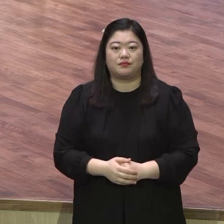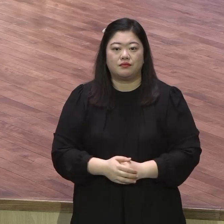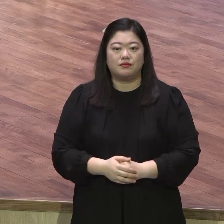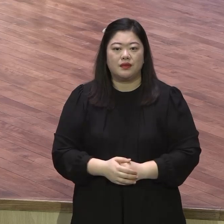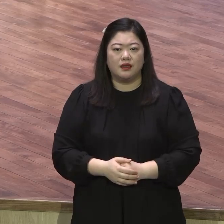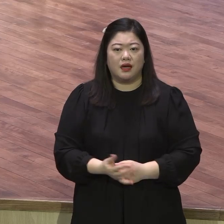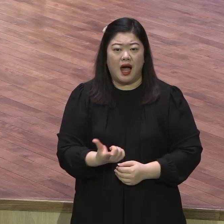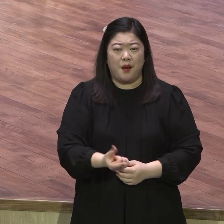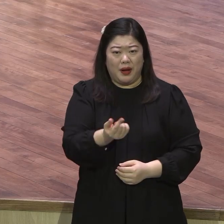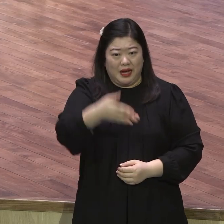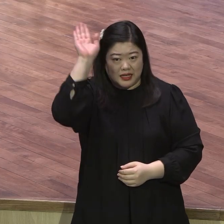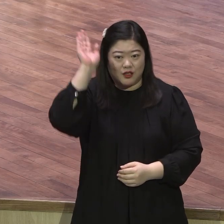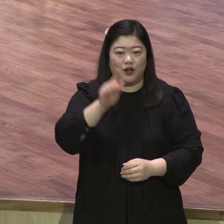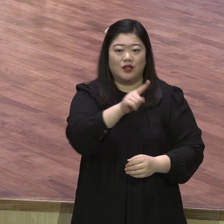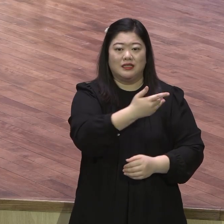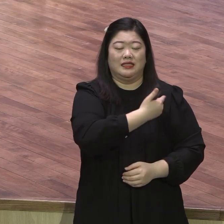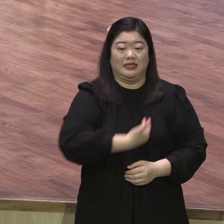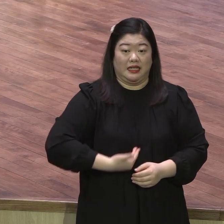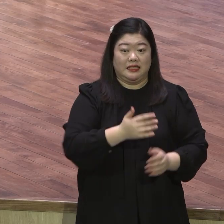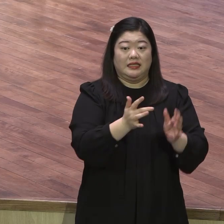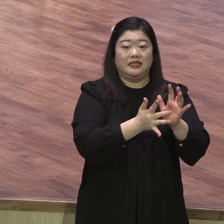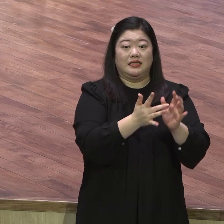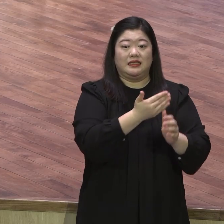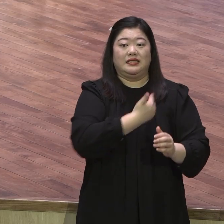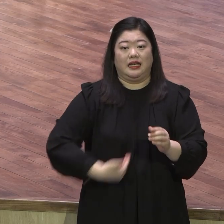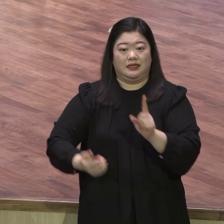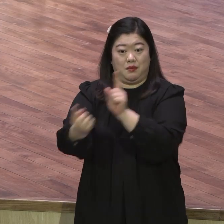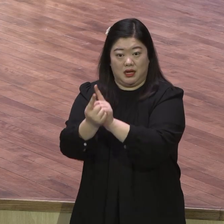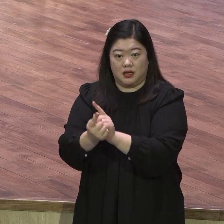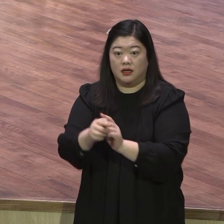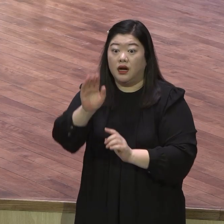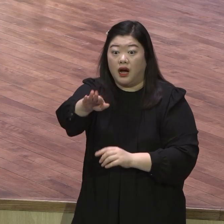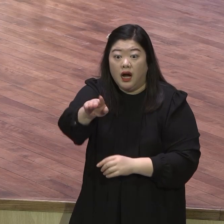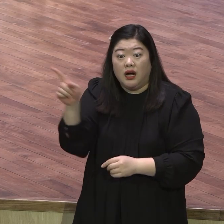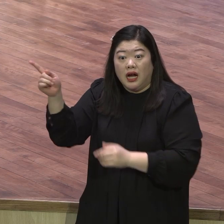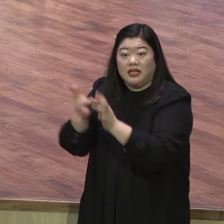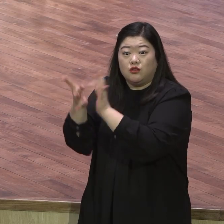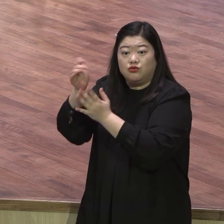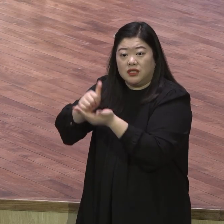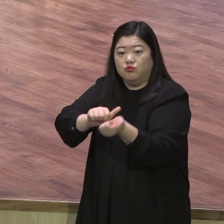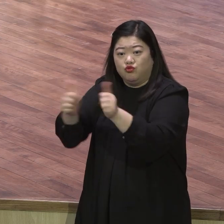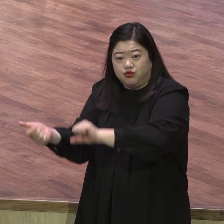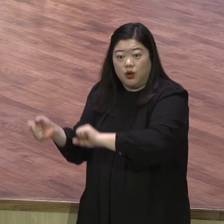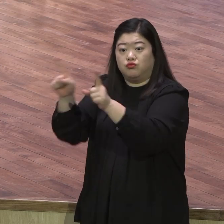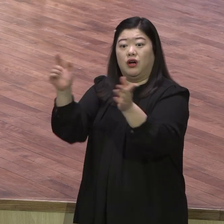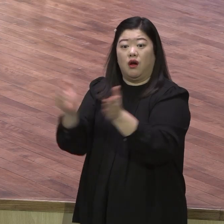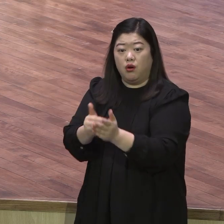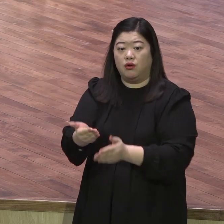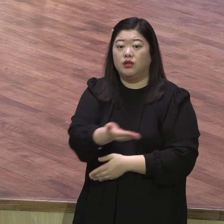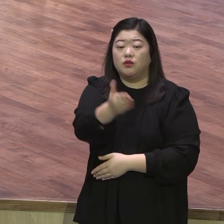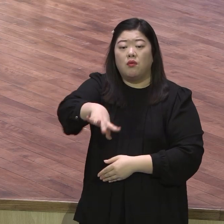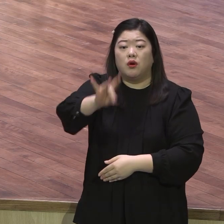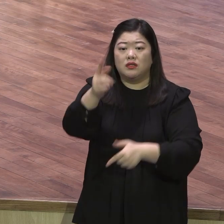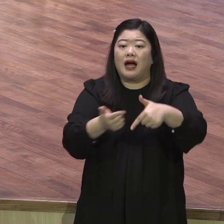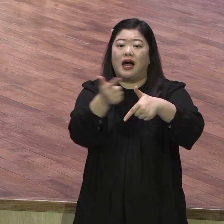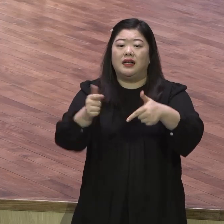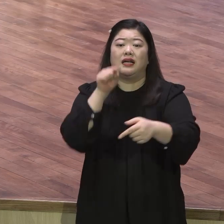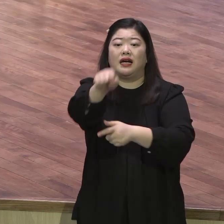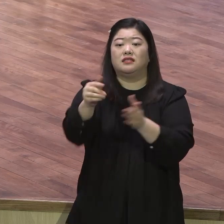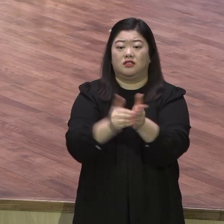빨리 가서 그의 저자들에게 이르되 그가 죽은 자 가운데서 살아나셨고 너희보다 먼저 갈리리로 가시나니